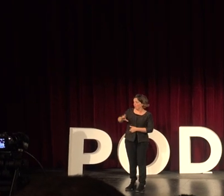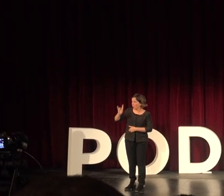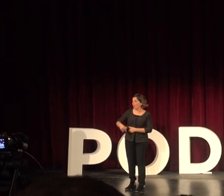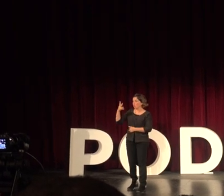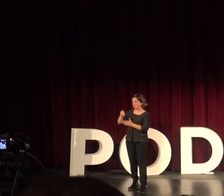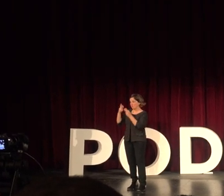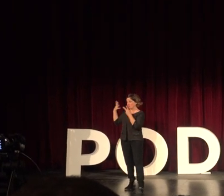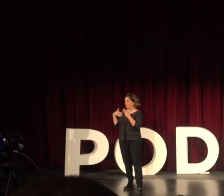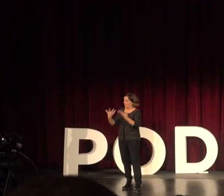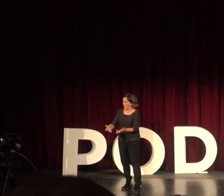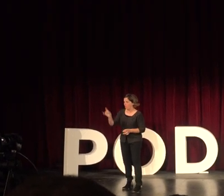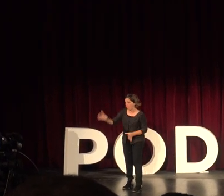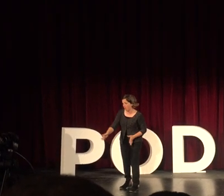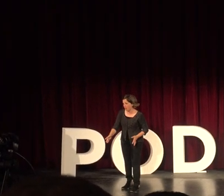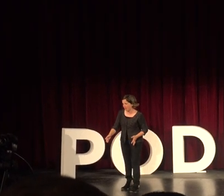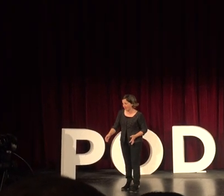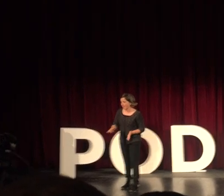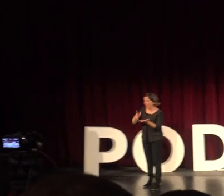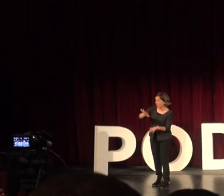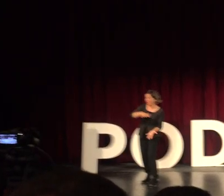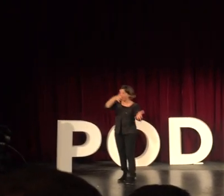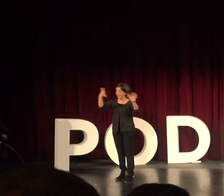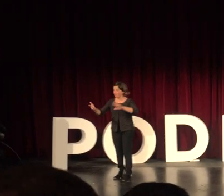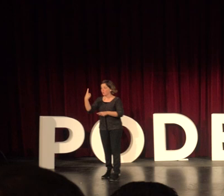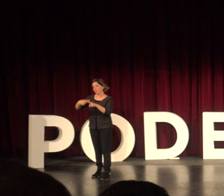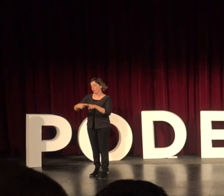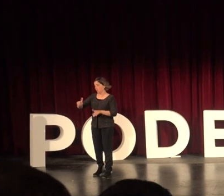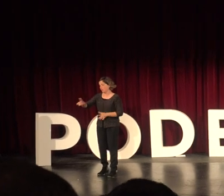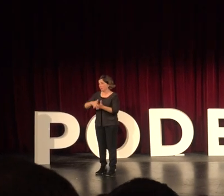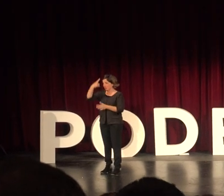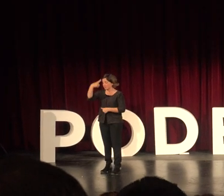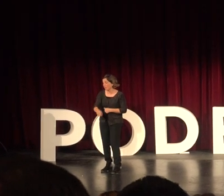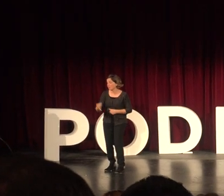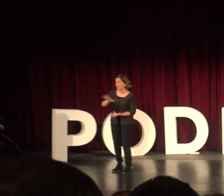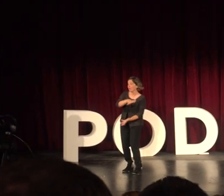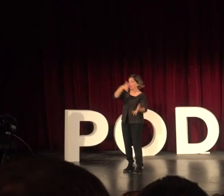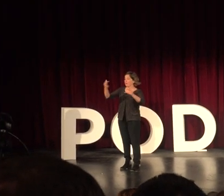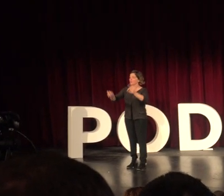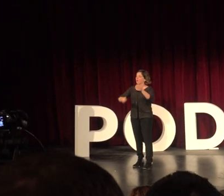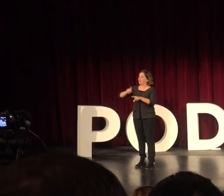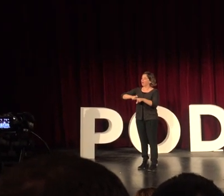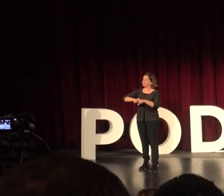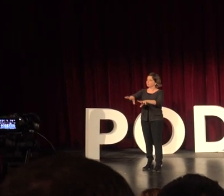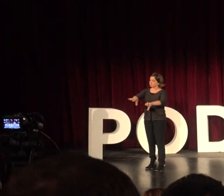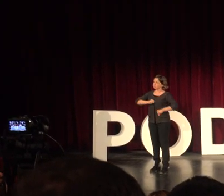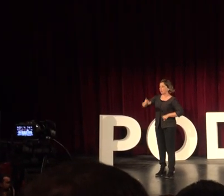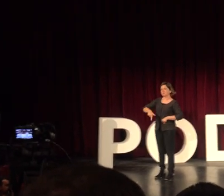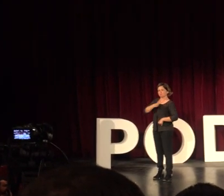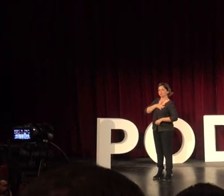en 2007. Pero el cambio necesita una cosa, lo sabéis, necesita gente que quiera llevar a cabo ese